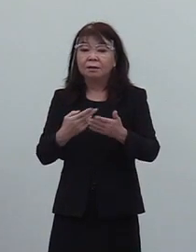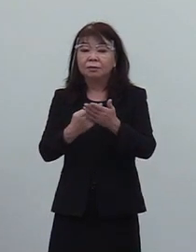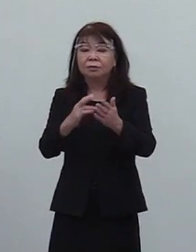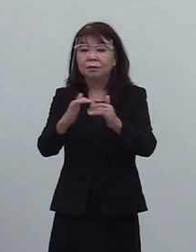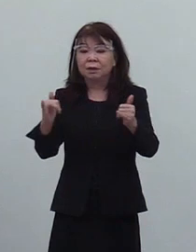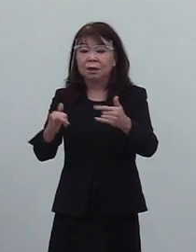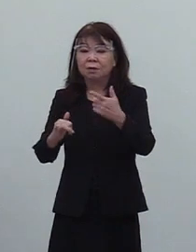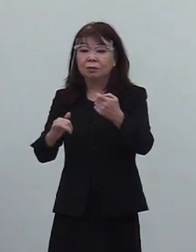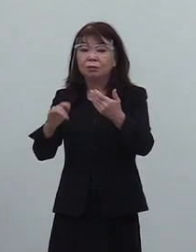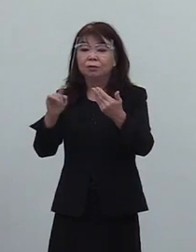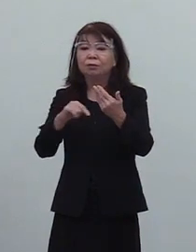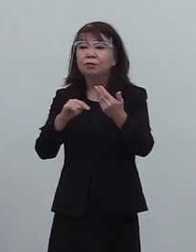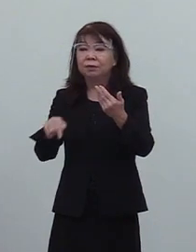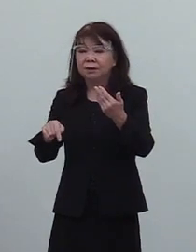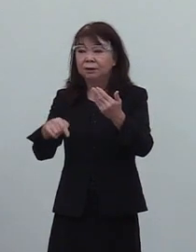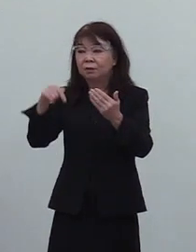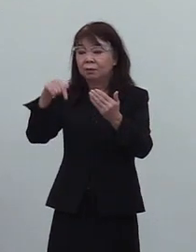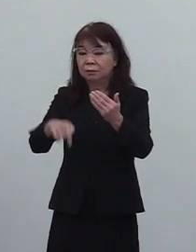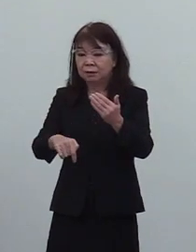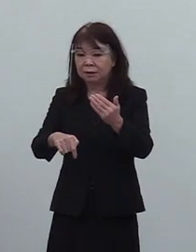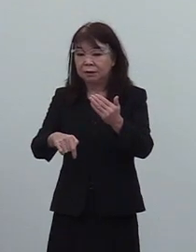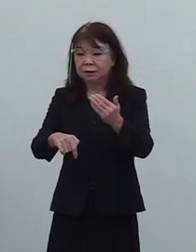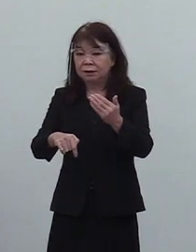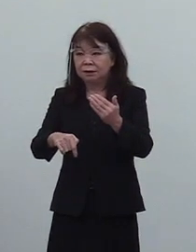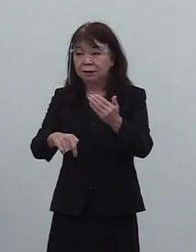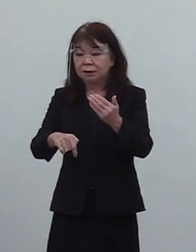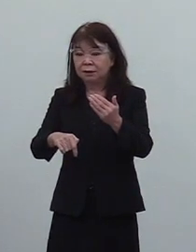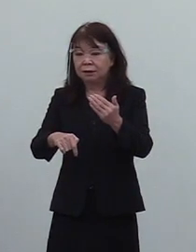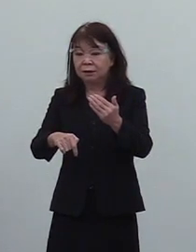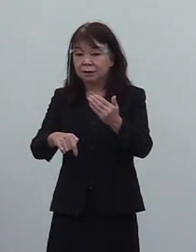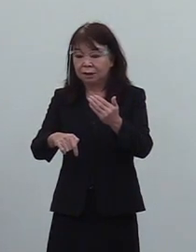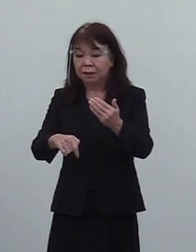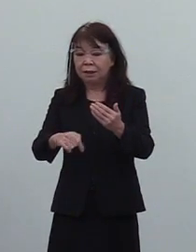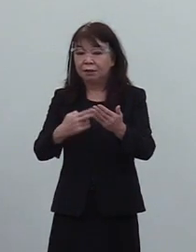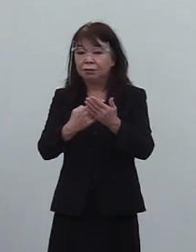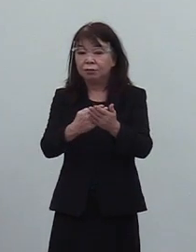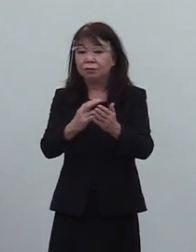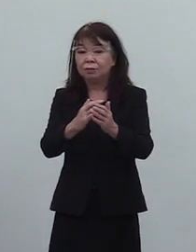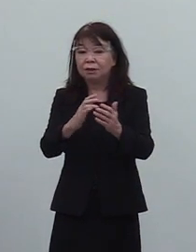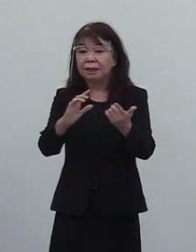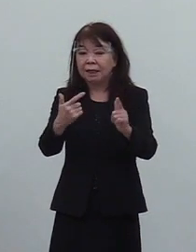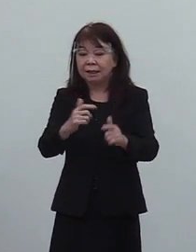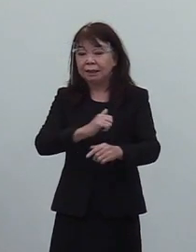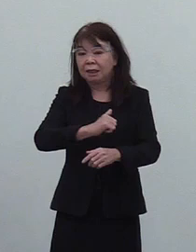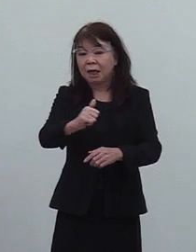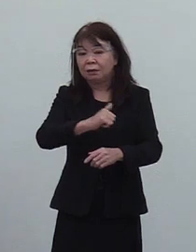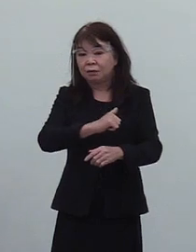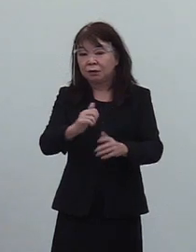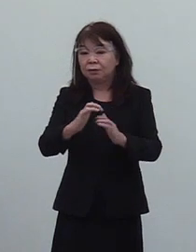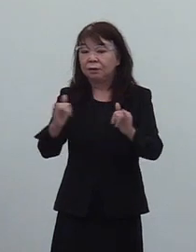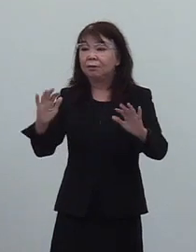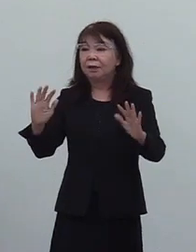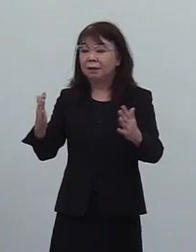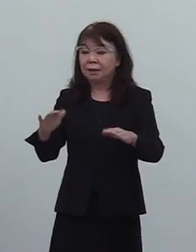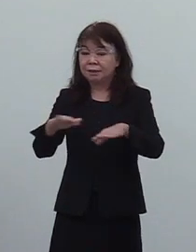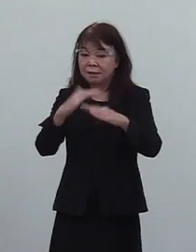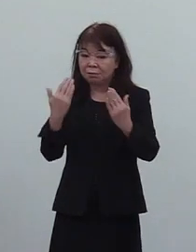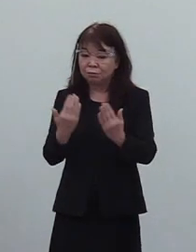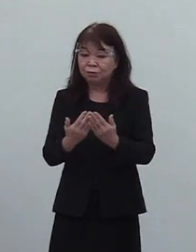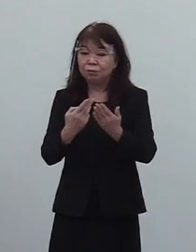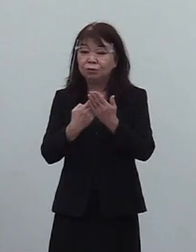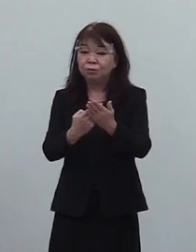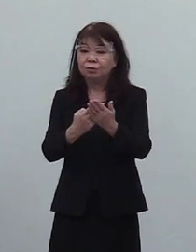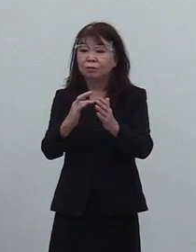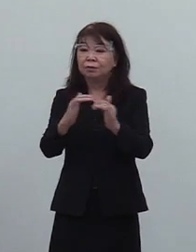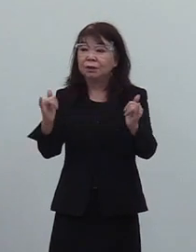ですが、 はい、 このうち例えば、通いであったりとか、そういう方っていうのも基本的にはもう入所された方だけし